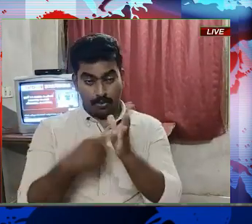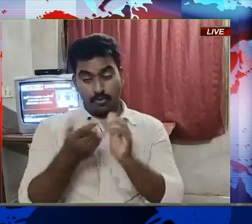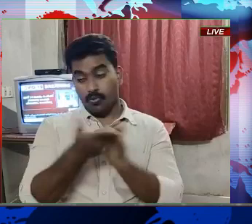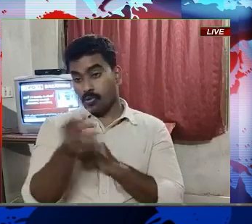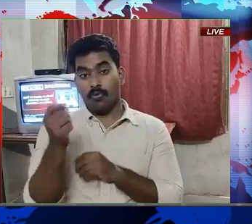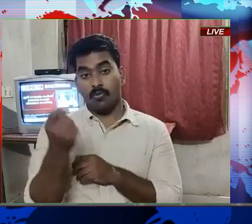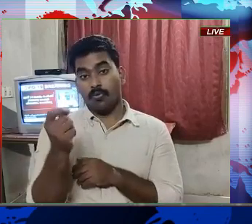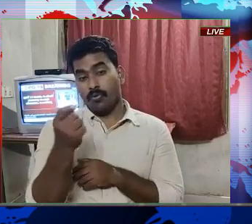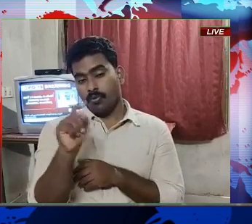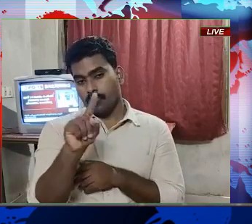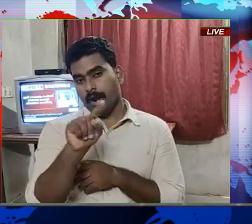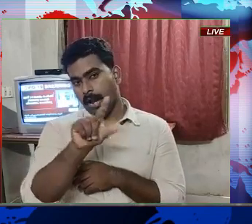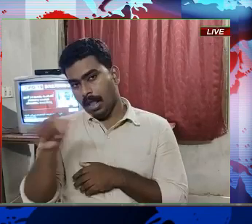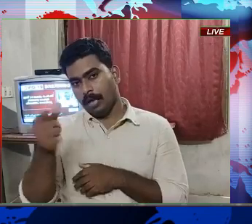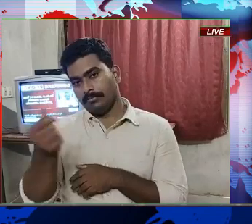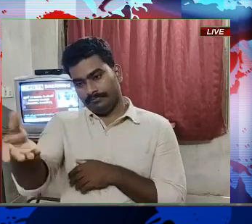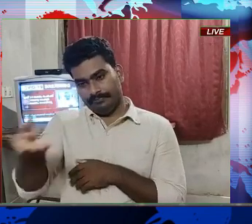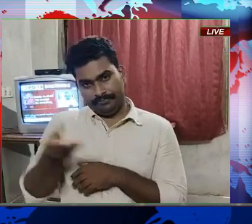തങ്ങളുടെ വഴിയിൽ വന്നില്ലെങ്കിൽ